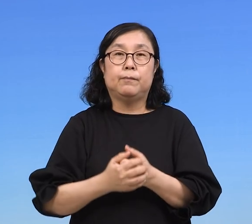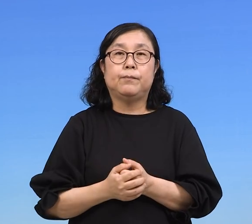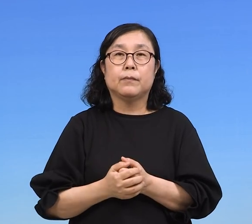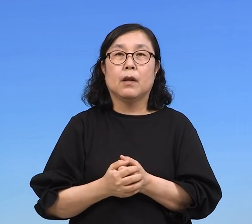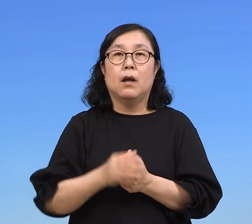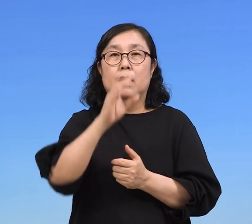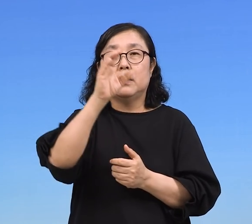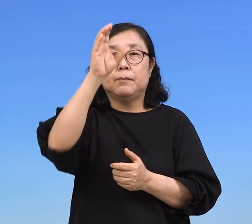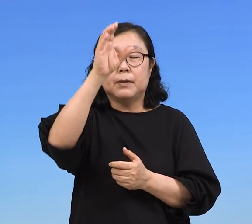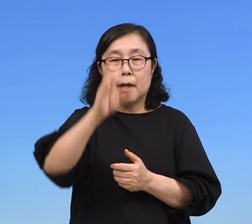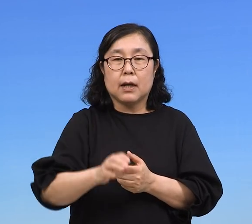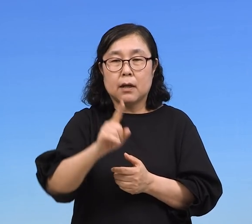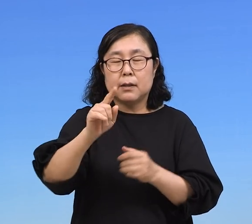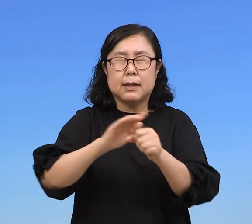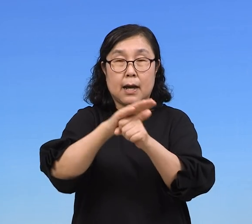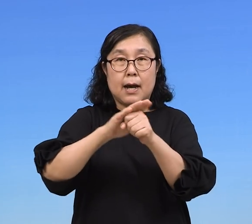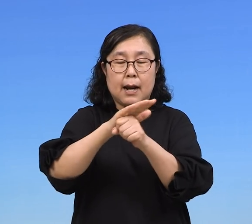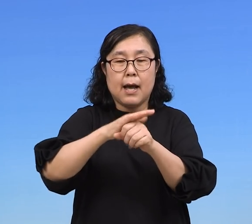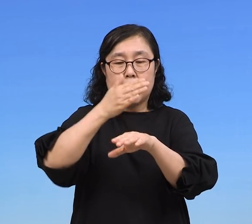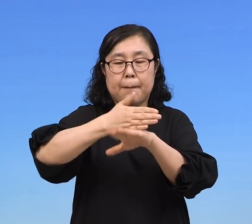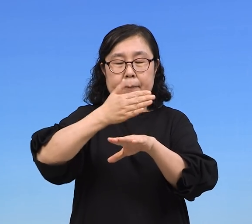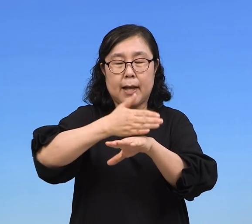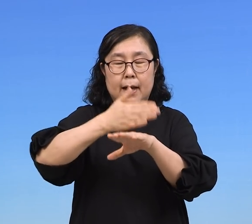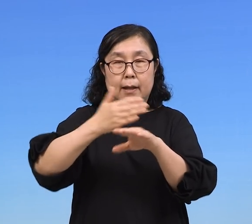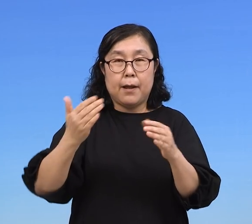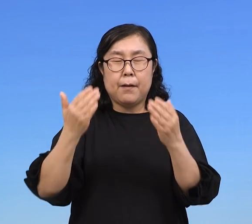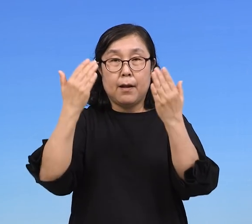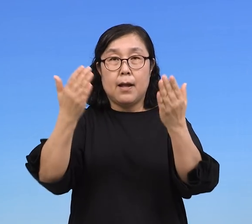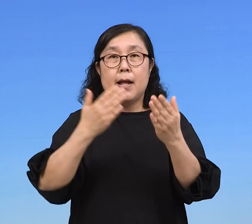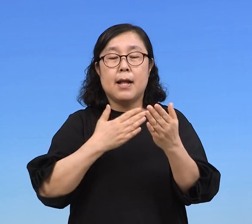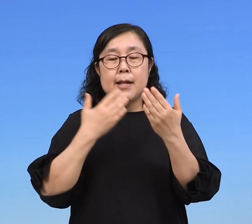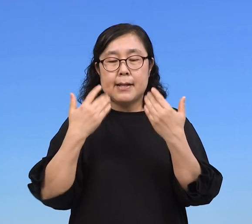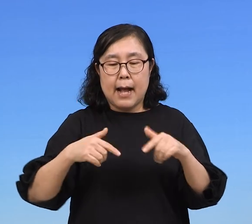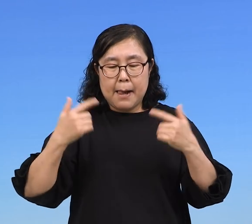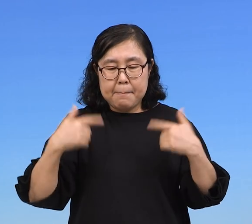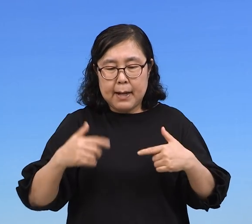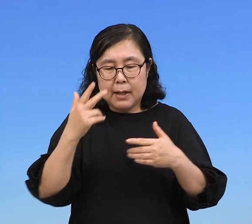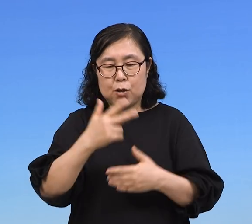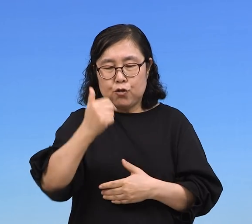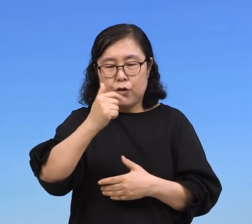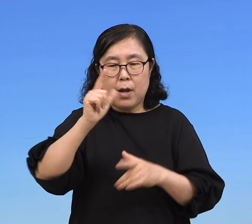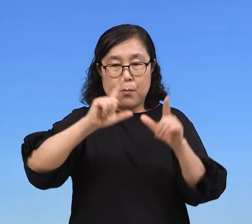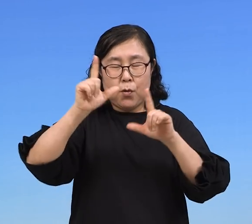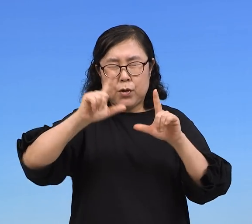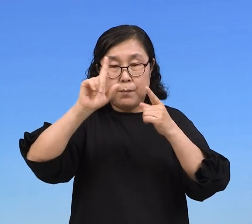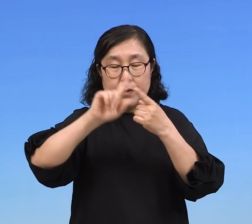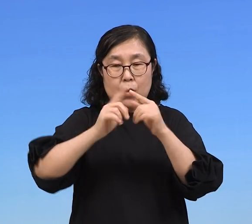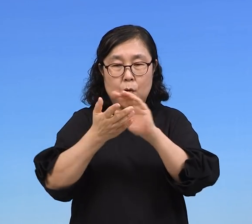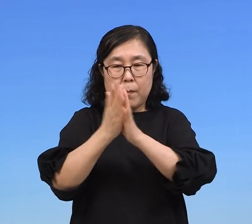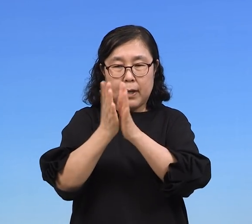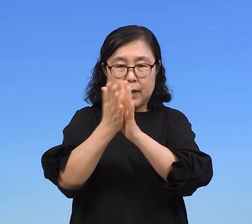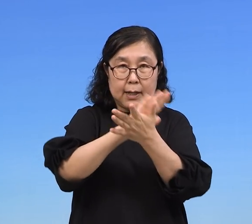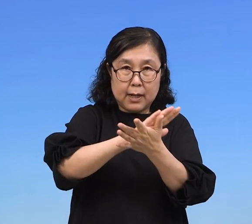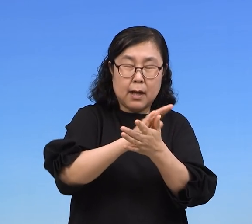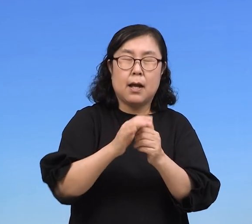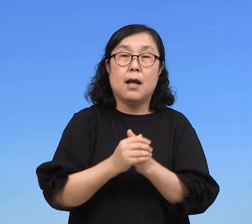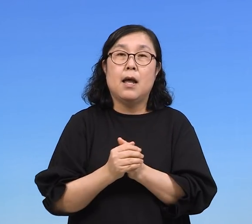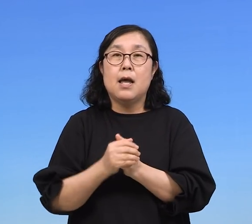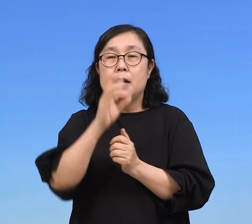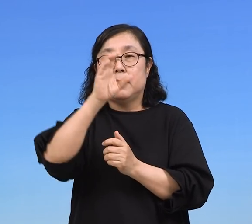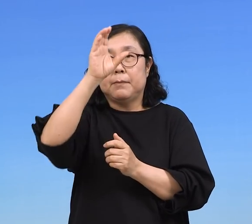주, 십자가 그 사랑 감사하네, 날마다 주의 형상대로